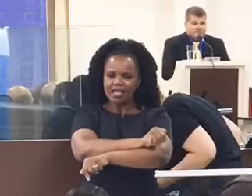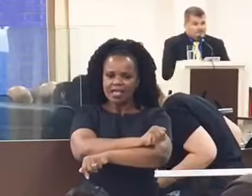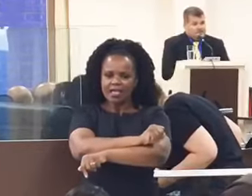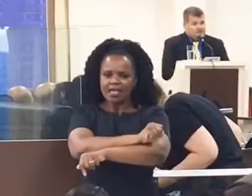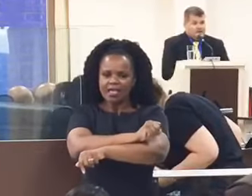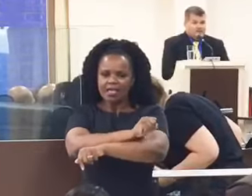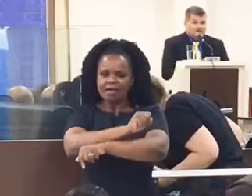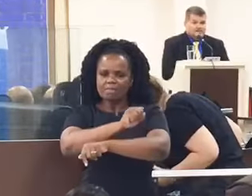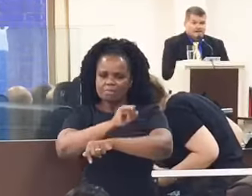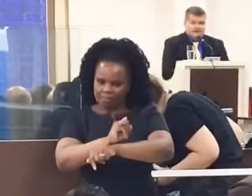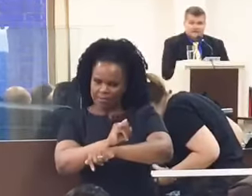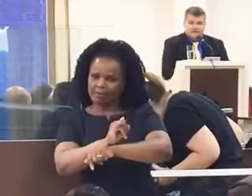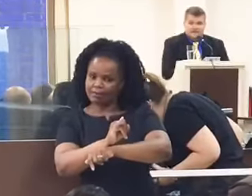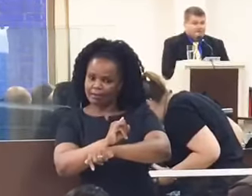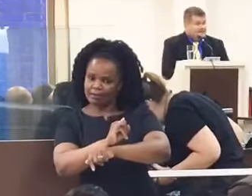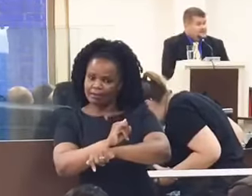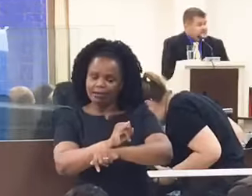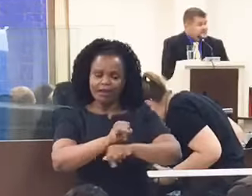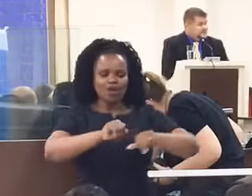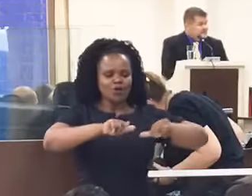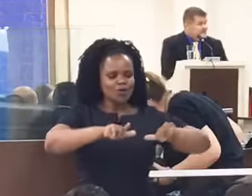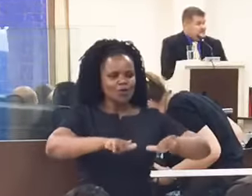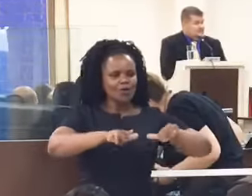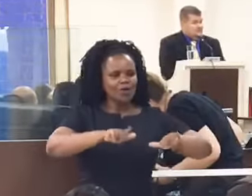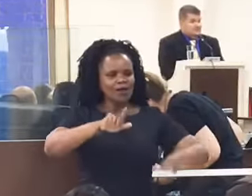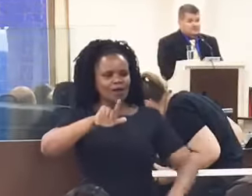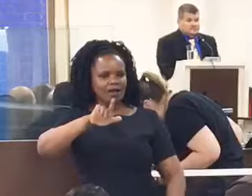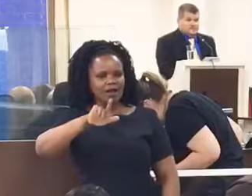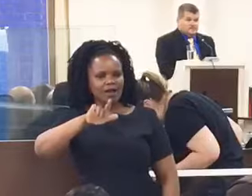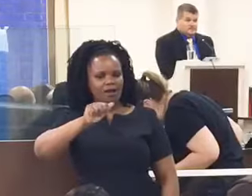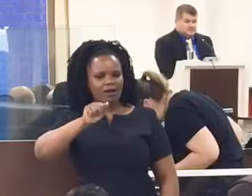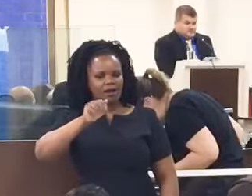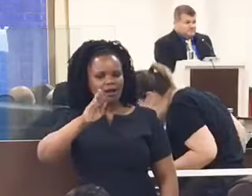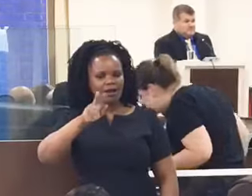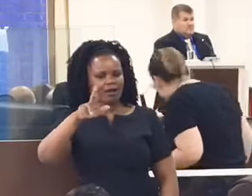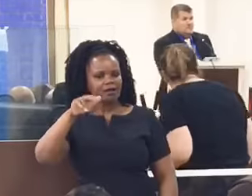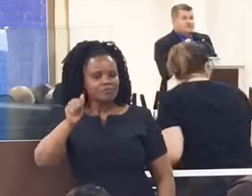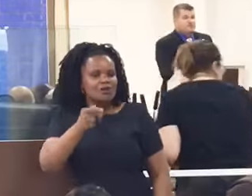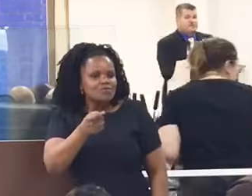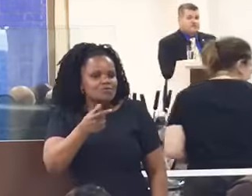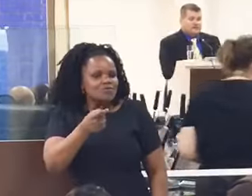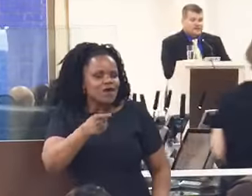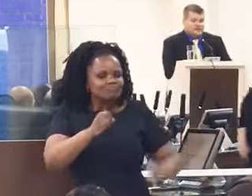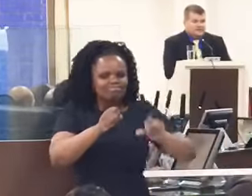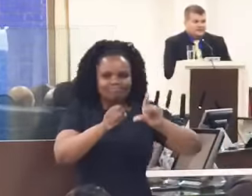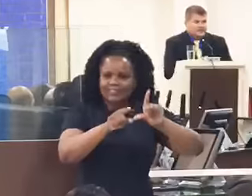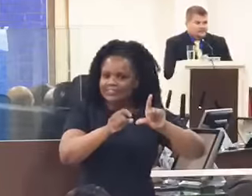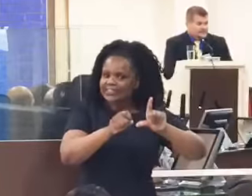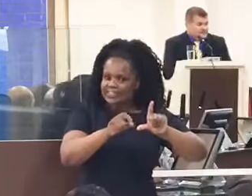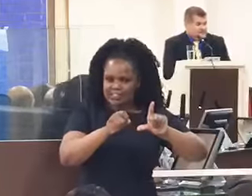Jarratinho? O CMEI da Labra já está em fase de licitação, um CMEI novinho naquela